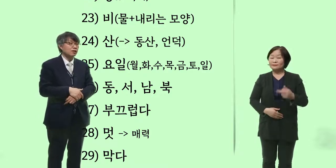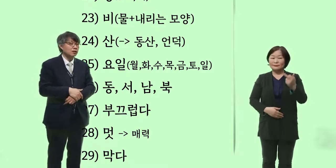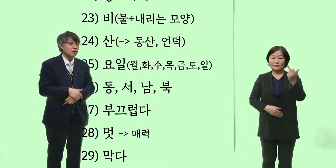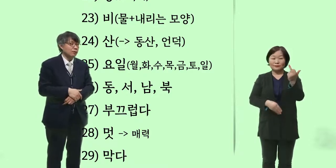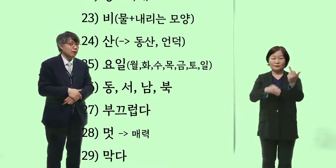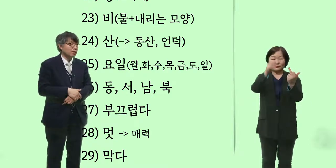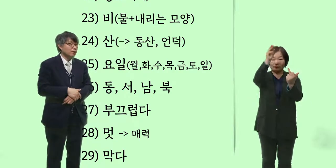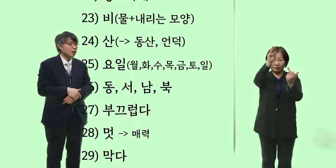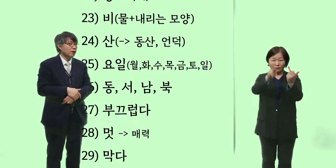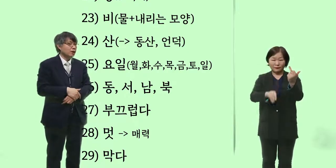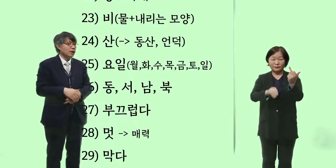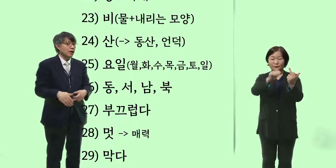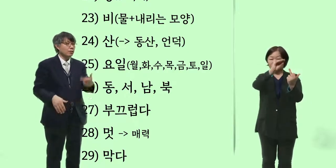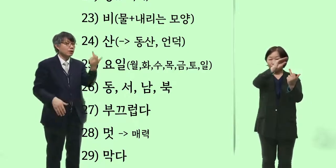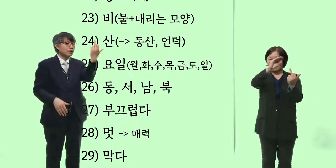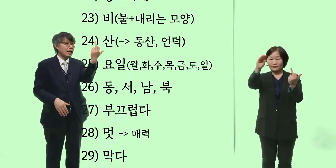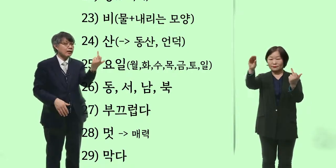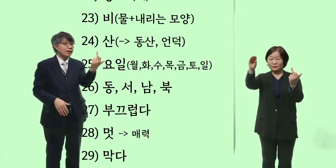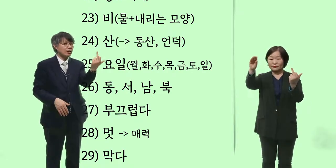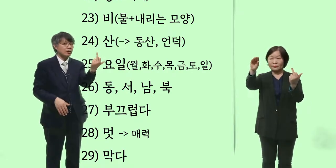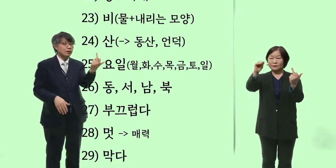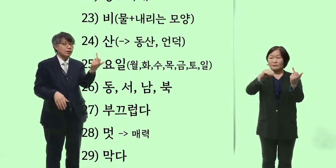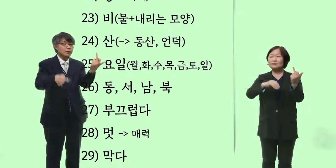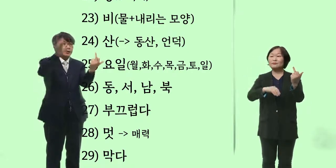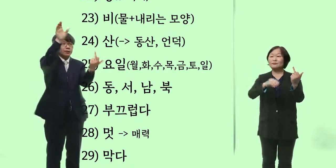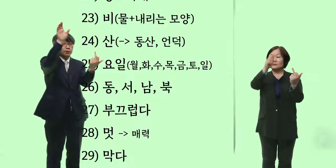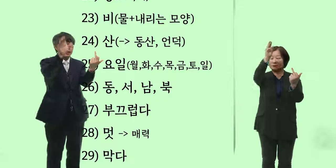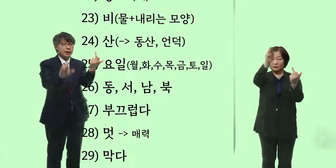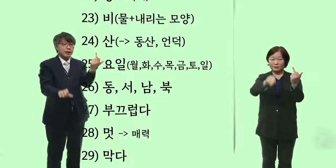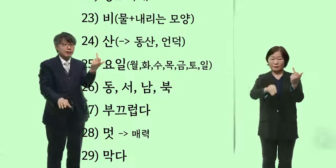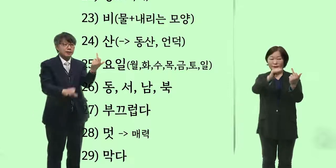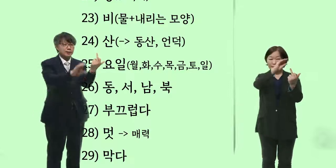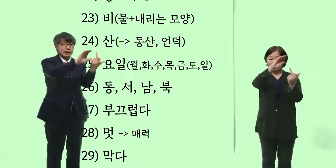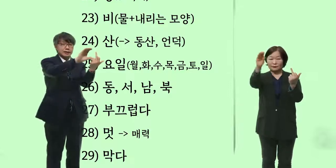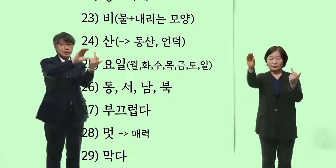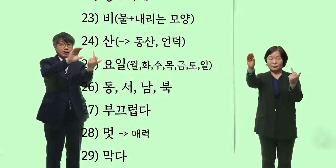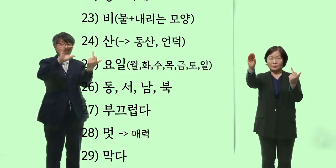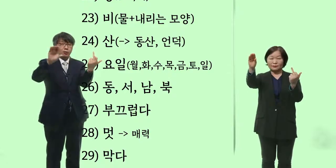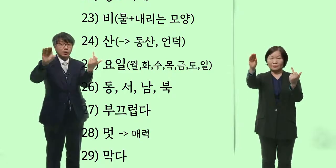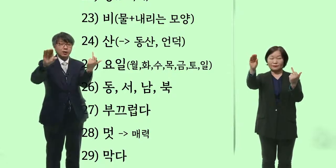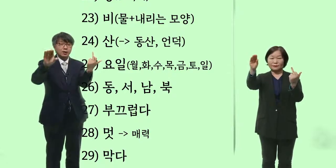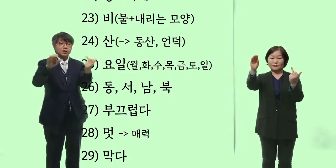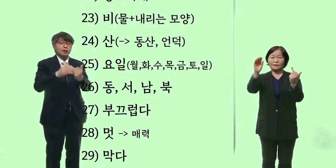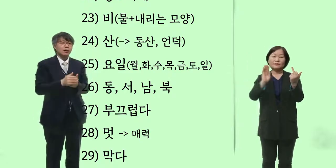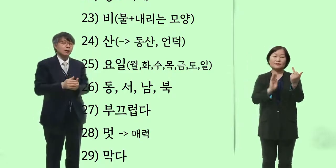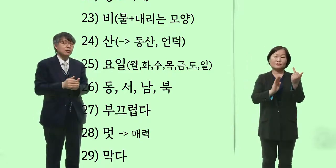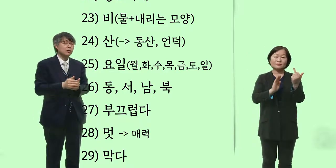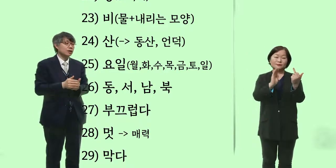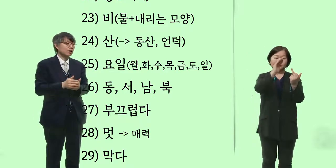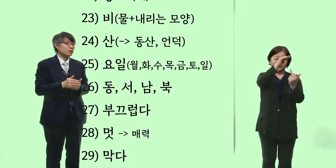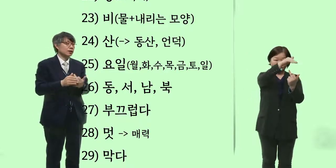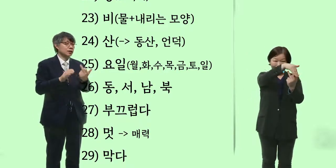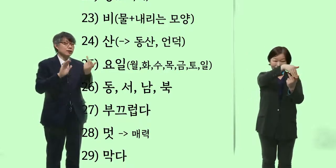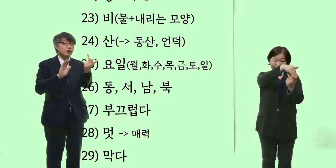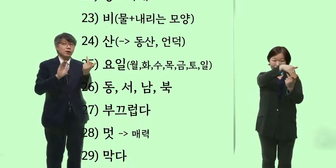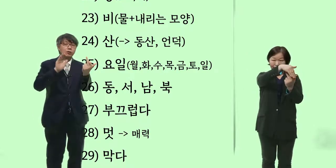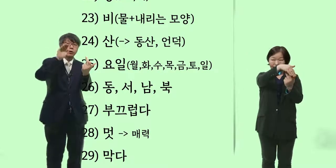이렇게 많이 표현하는데, 갈보리는 산인데요. 십자가가 있는 산이잖아요. 갈보리 언덕 이렇게 표현할 때는 언덕